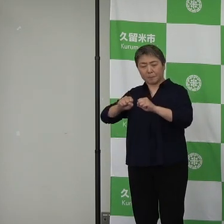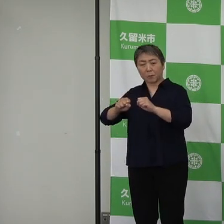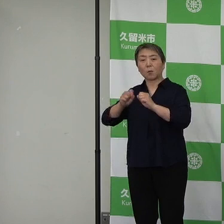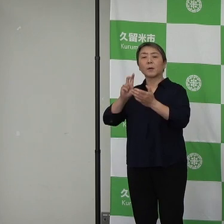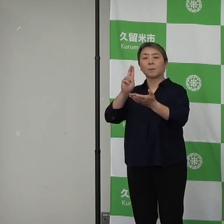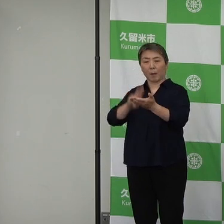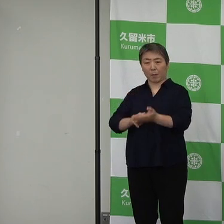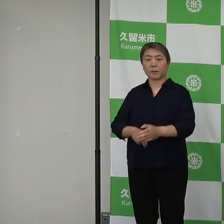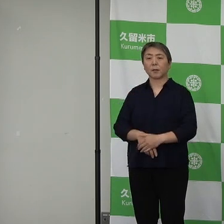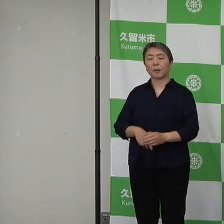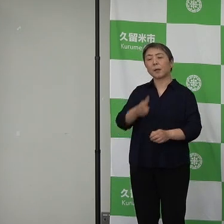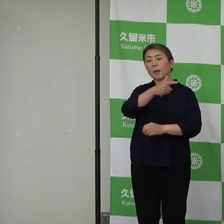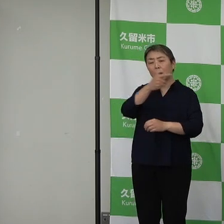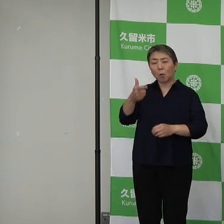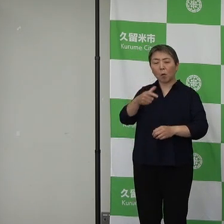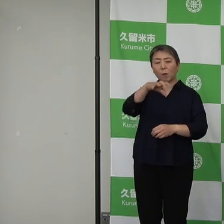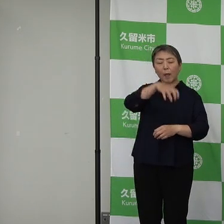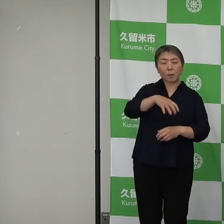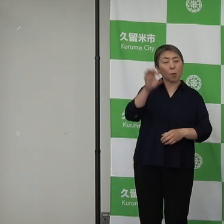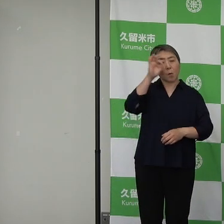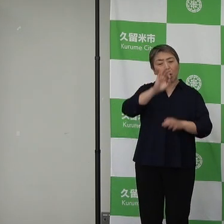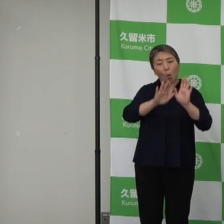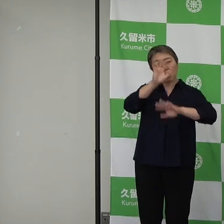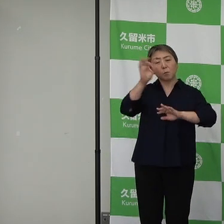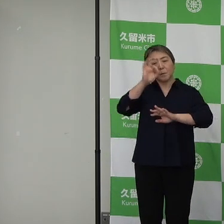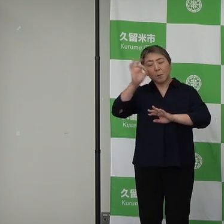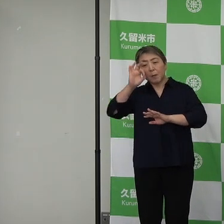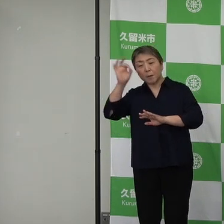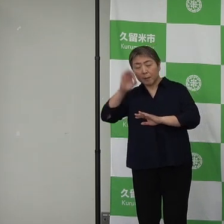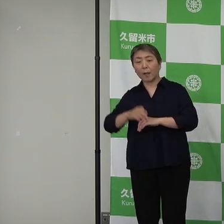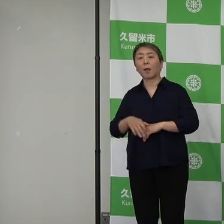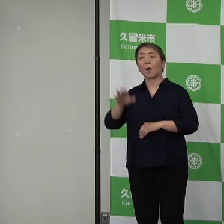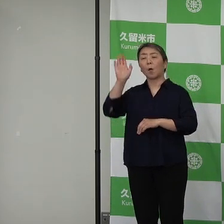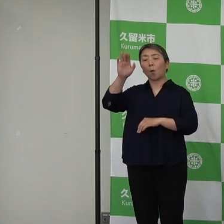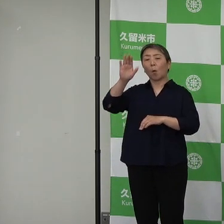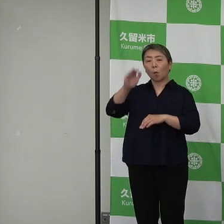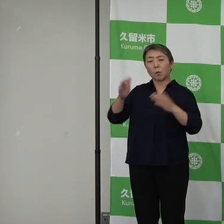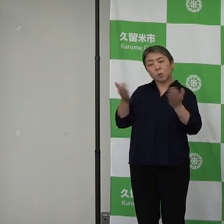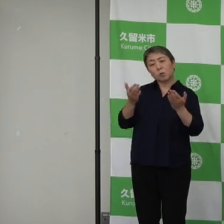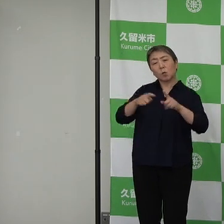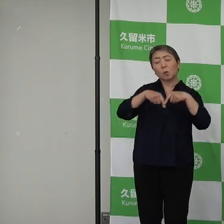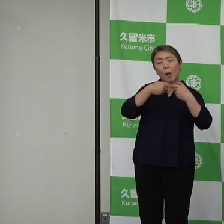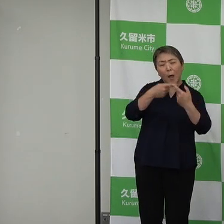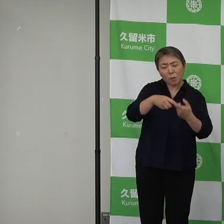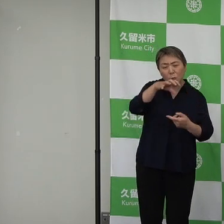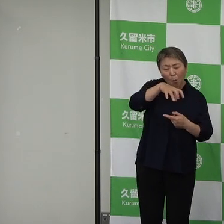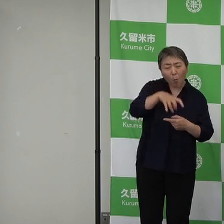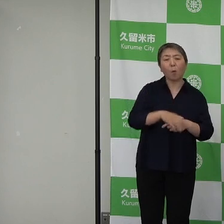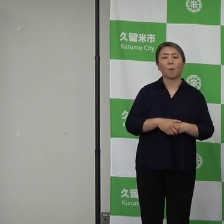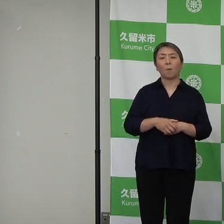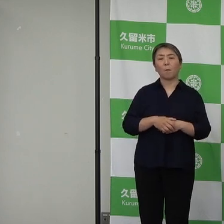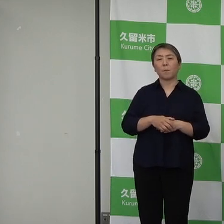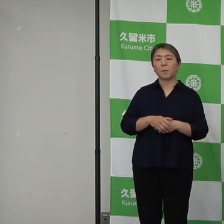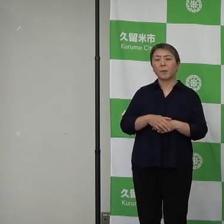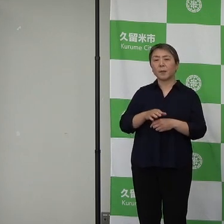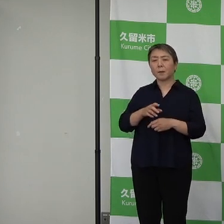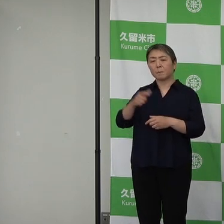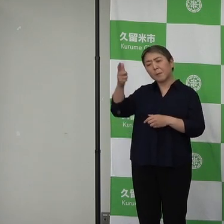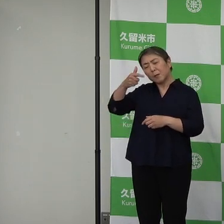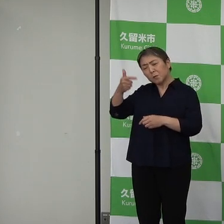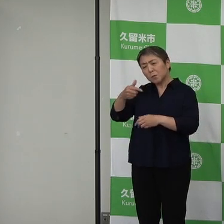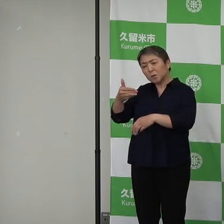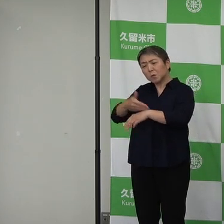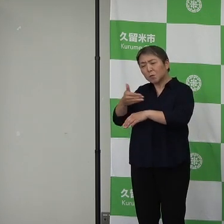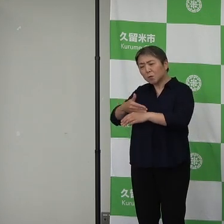します。様々な園の様子を見ていただいて、今後の就職先や実習先など